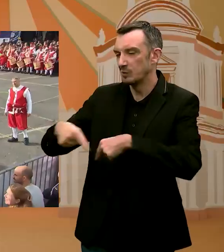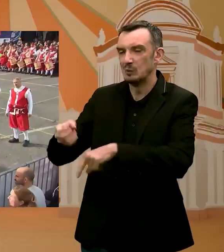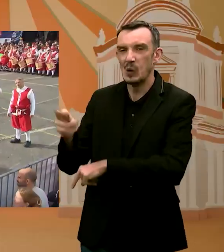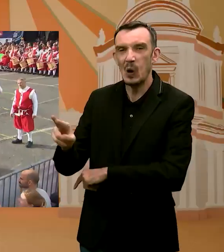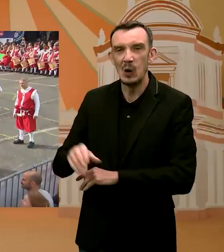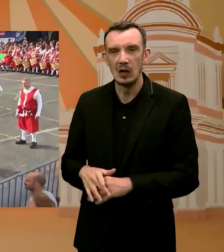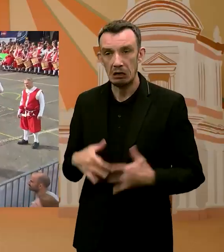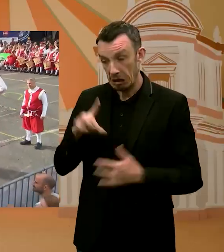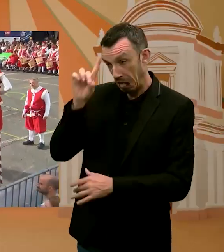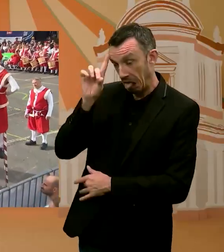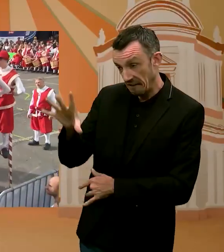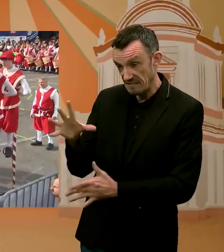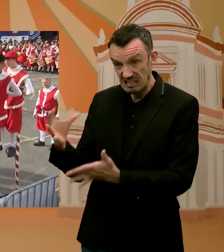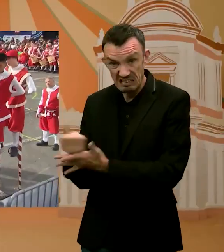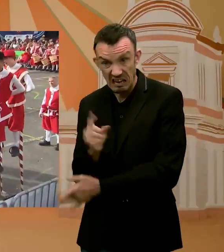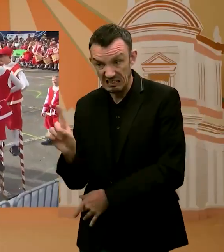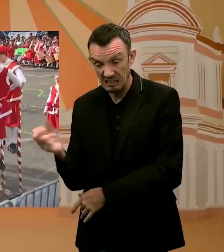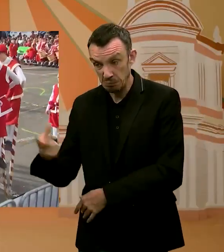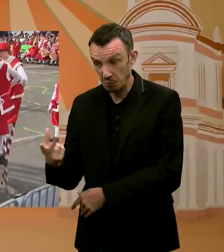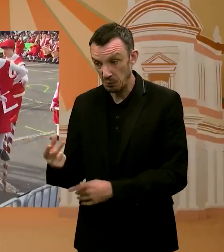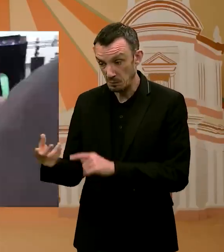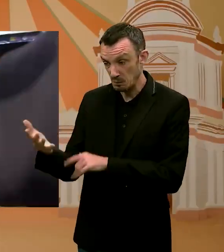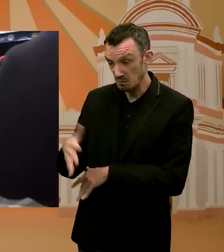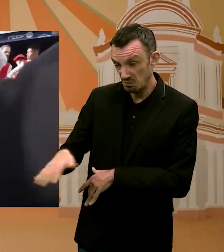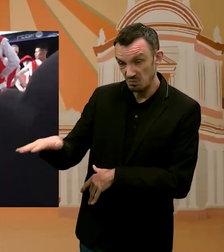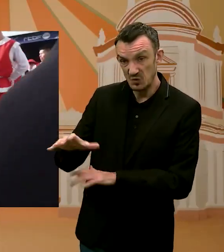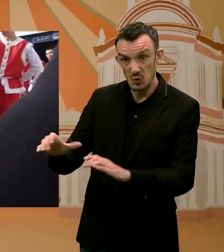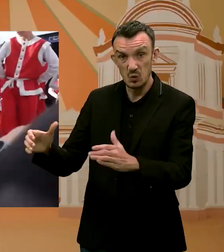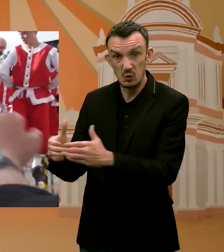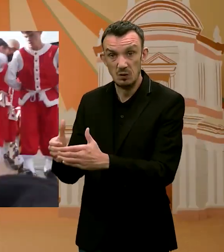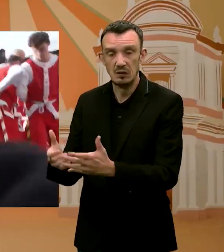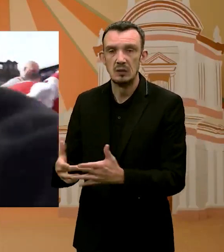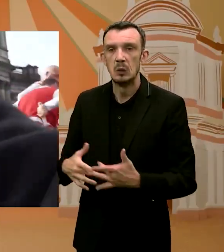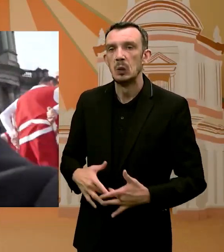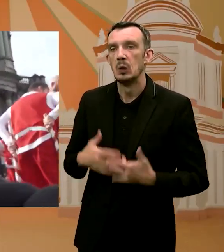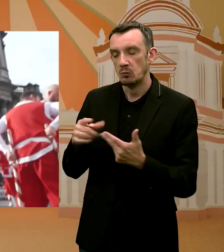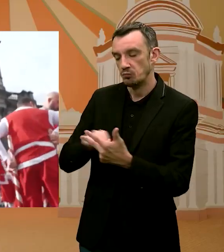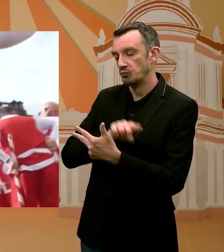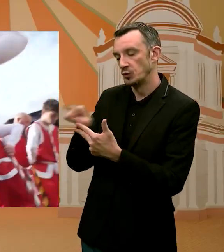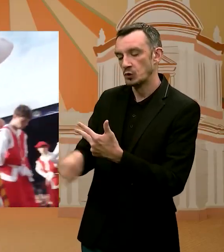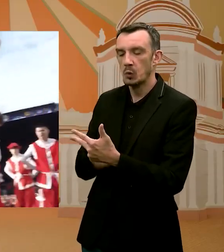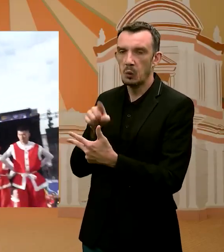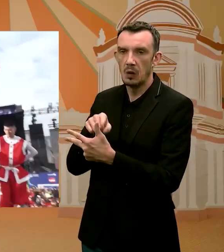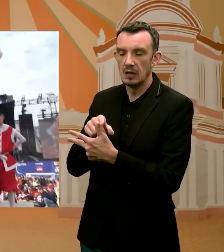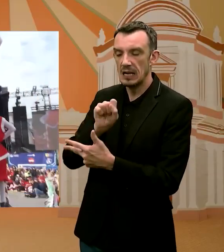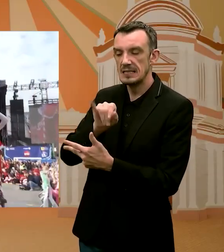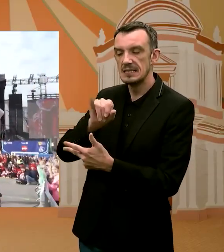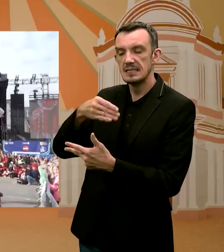pronostic parmi les adresses qui restent là? Moi j'ai 3 favoris personnellement. Il y a Simon qui est mon meilleur pote aux échasses,